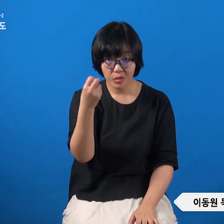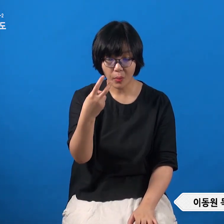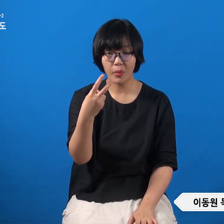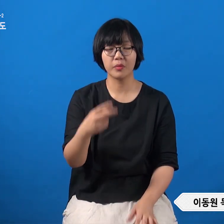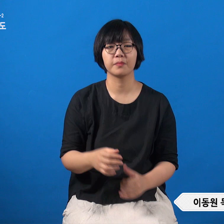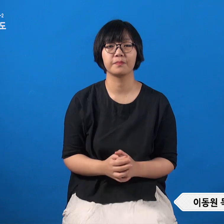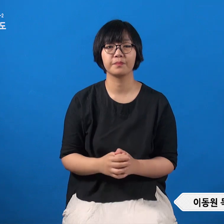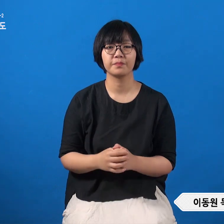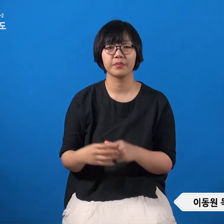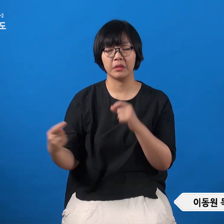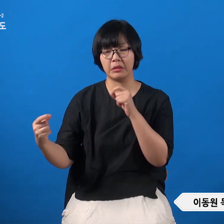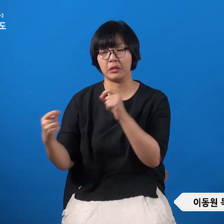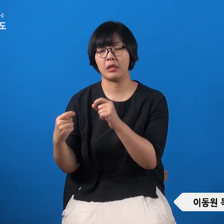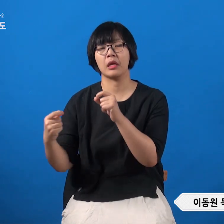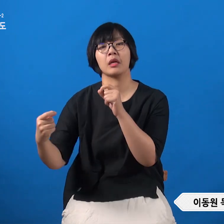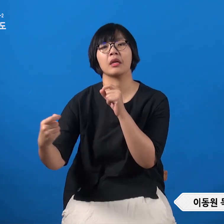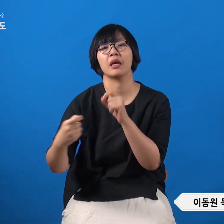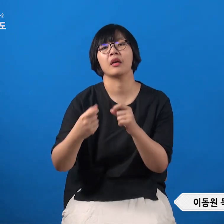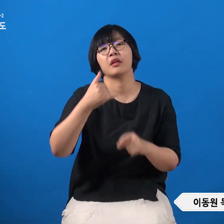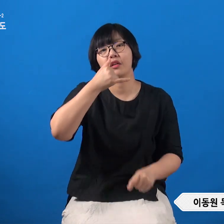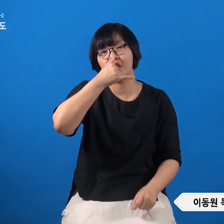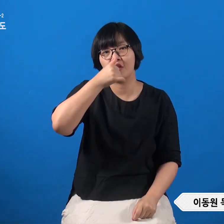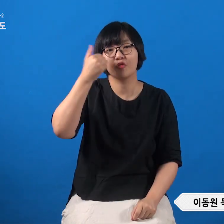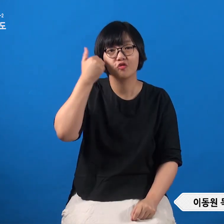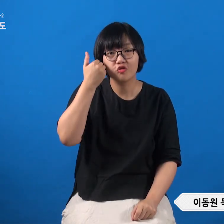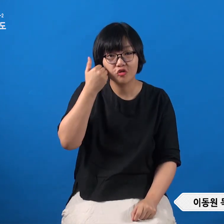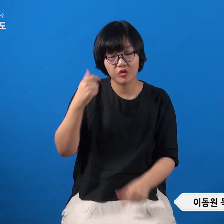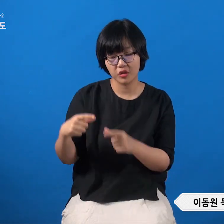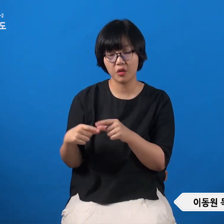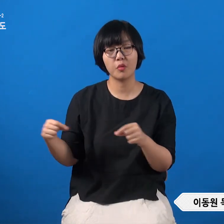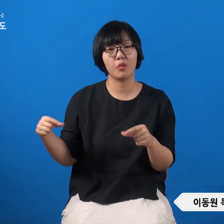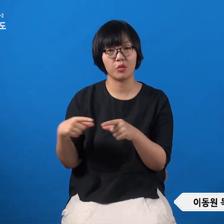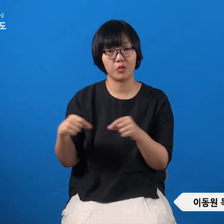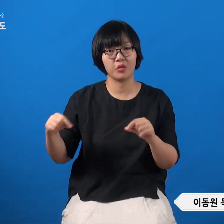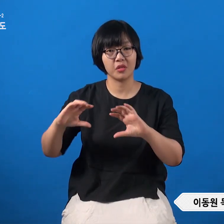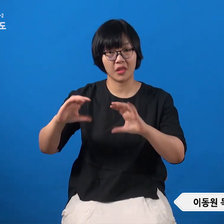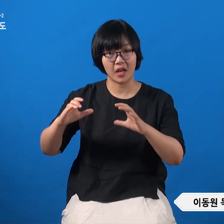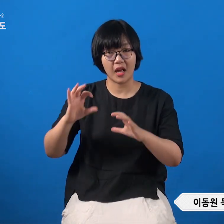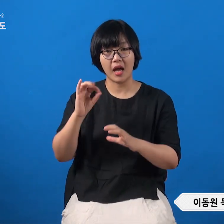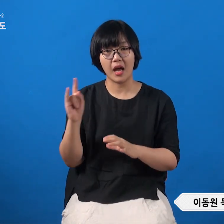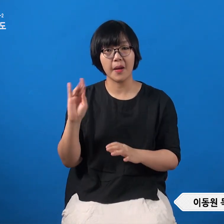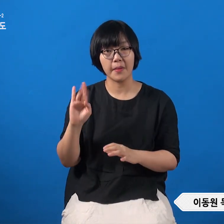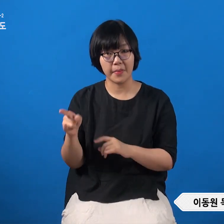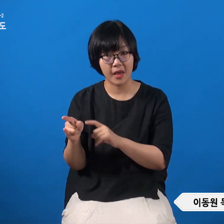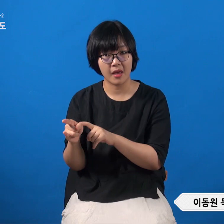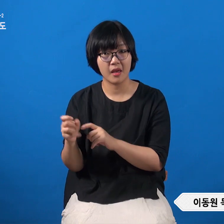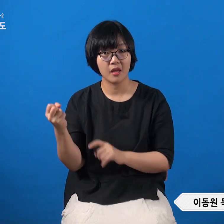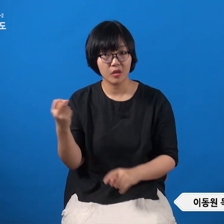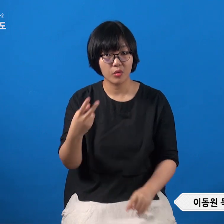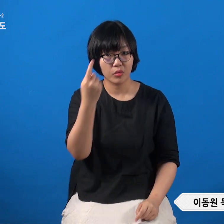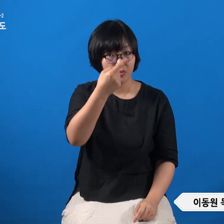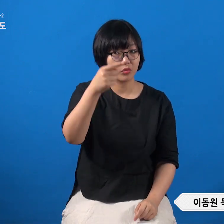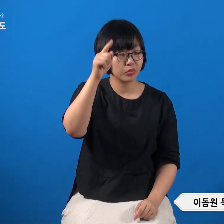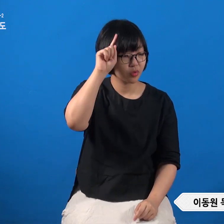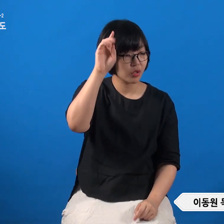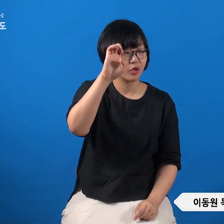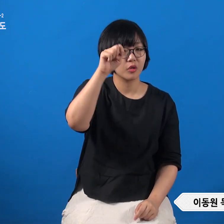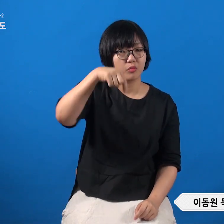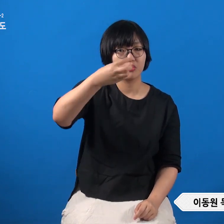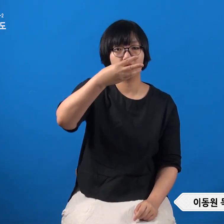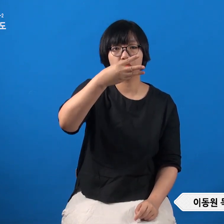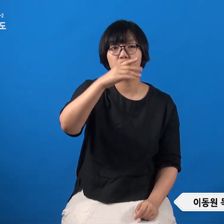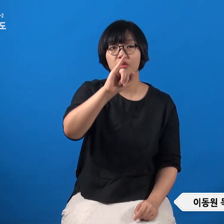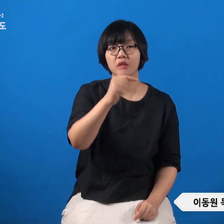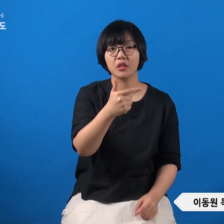또 그 뒤에서 영향을 끼친 일본의 아베 씨를 위해서, 소련의 푸틴 씨를 위해서 기도해